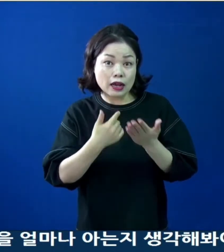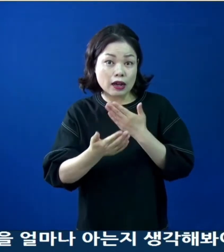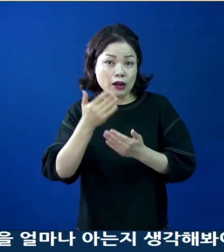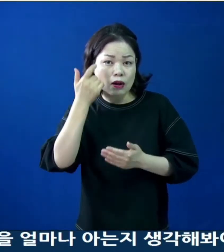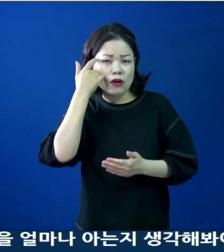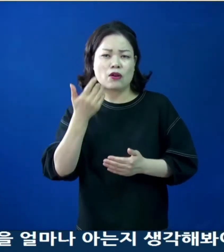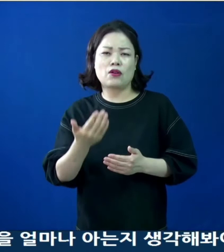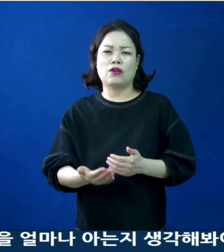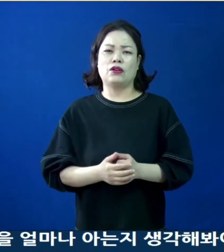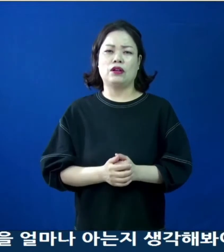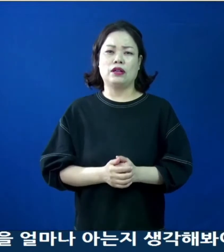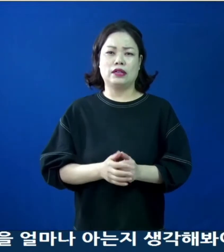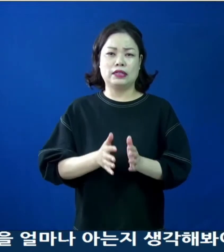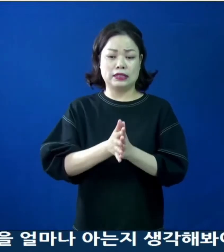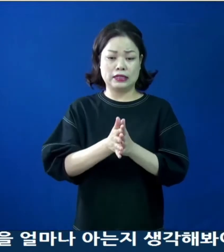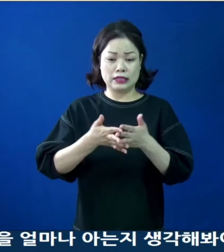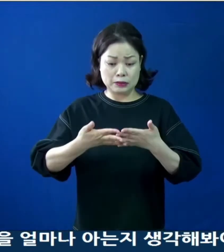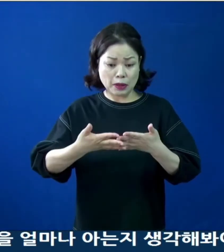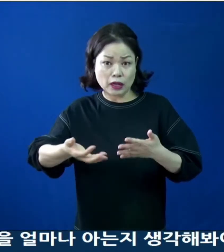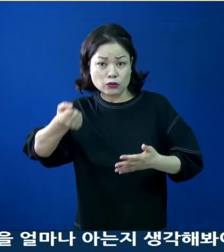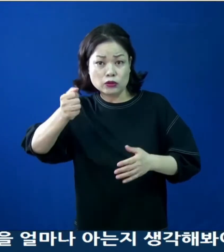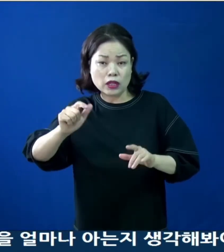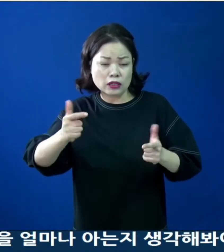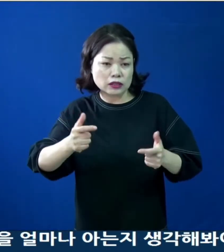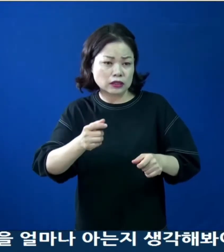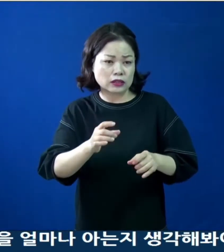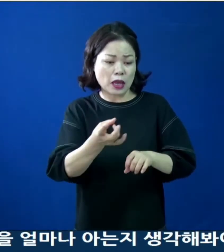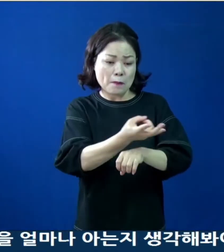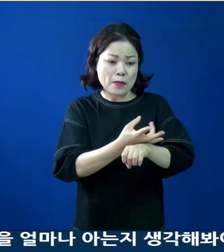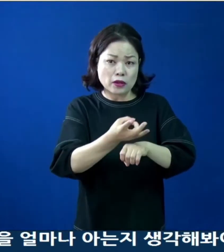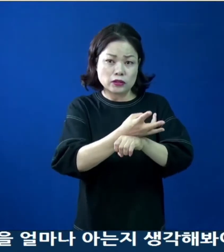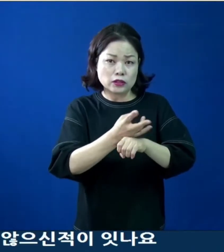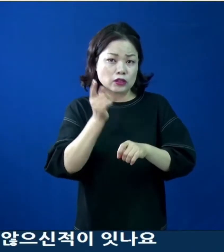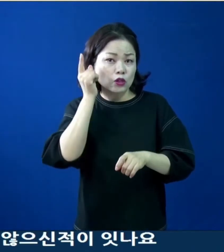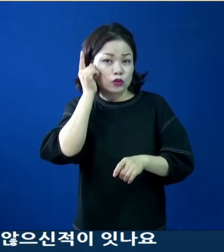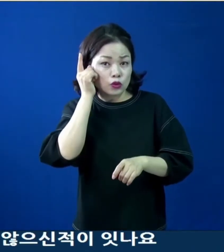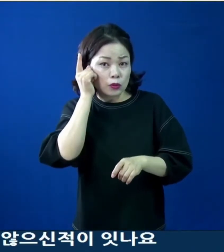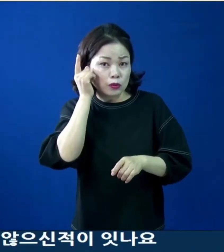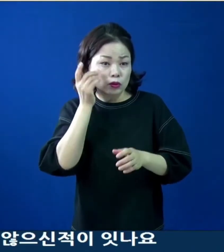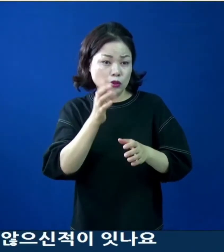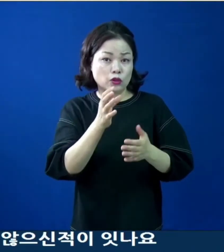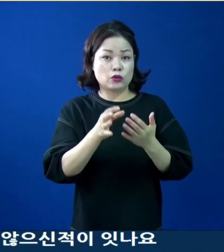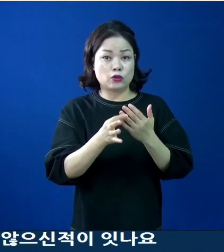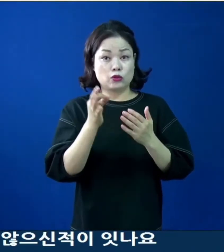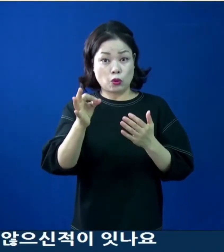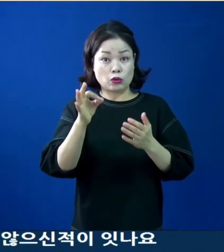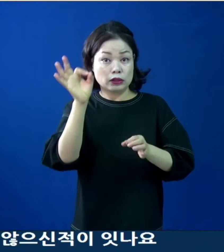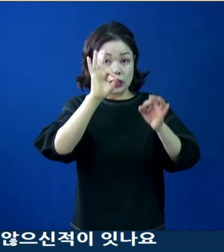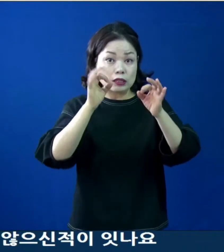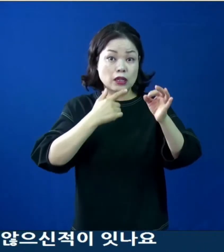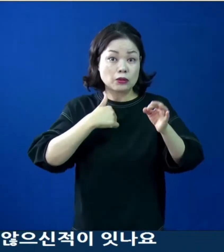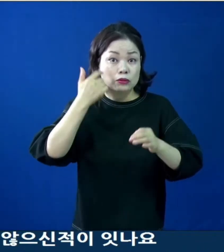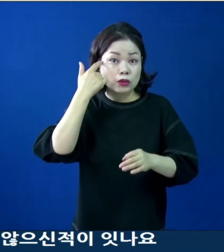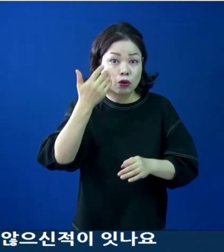있으시나요? 지갑을 안 들고 나왔는데 편의점에서 그 휴대폰으로 돈을 찾아보신 경험 있으시나요?